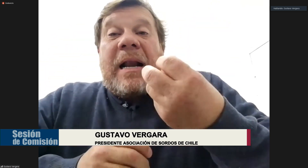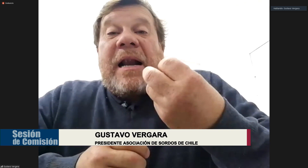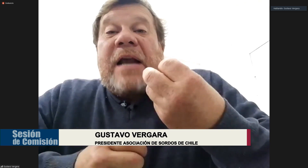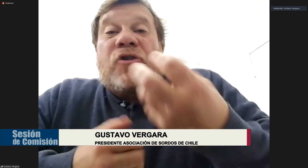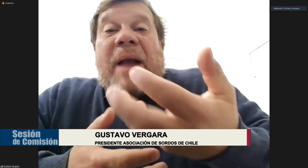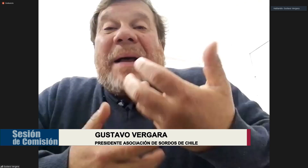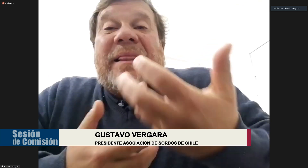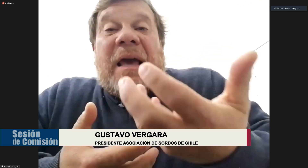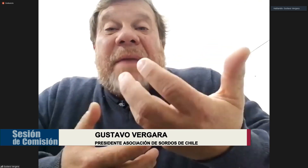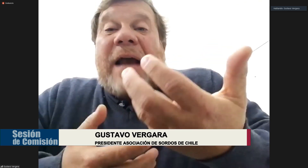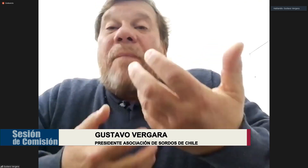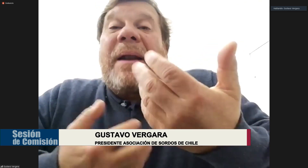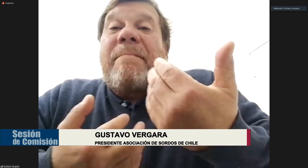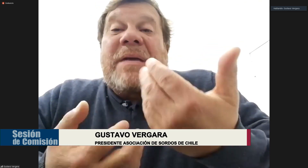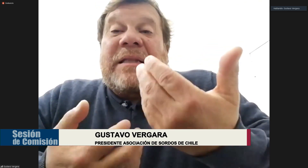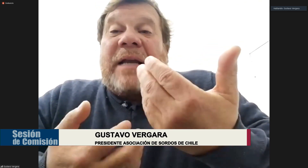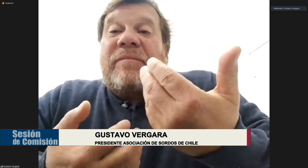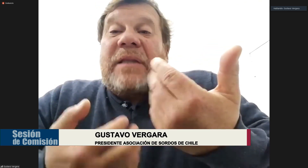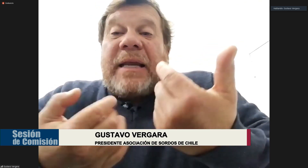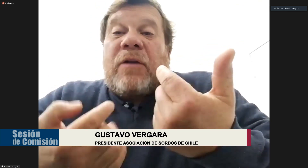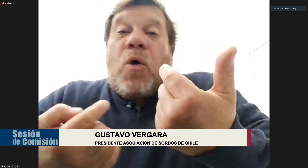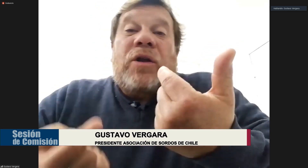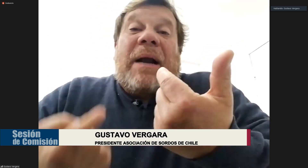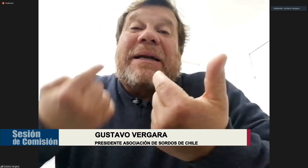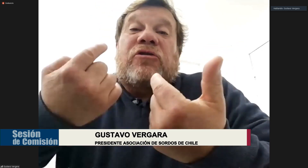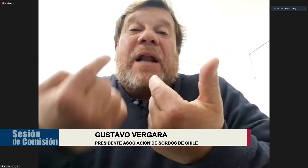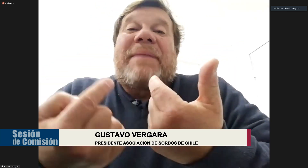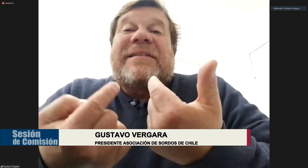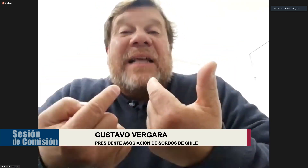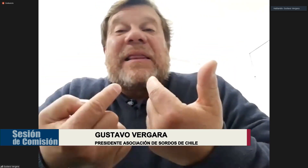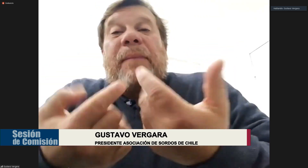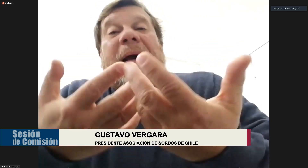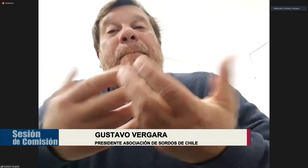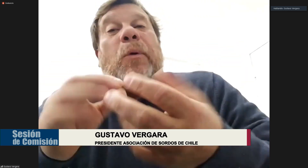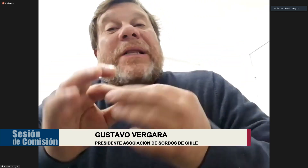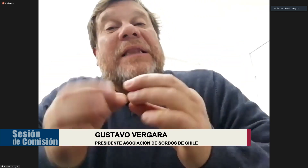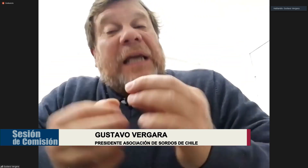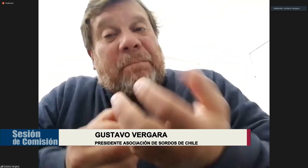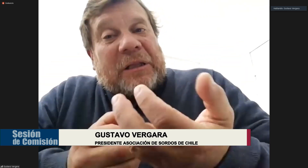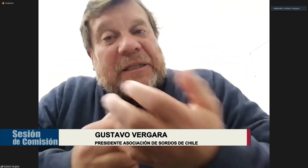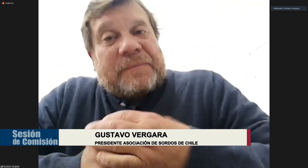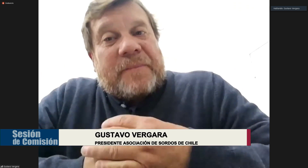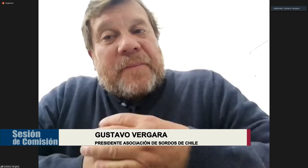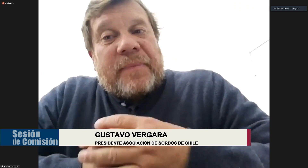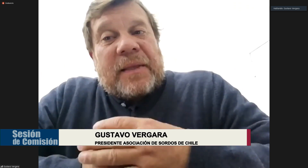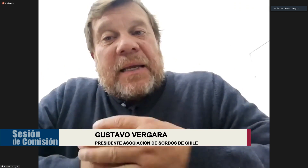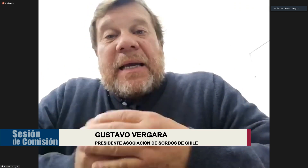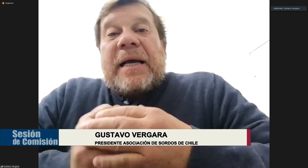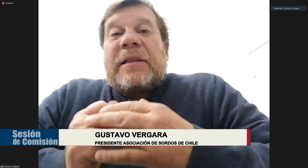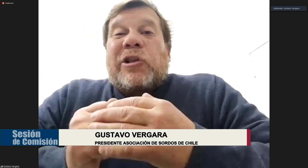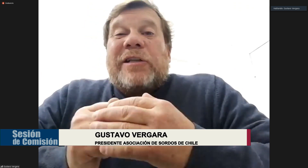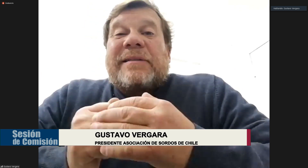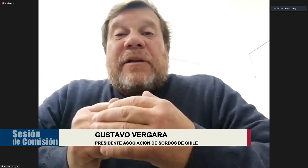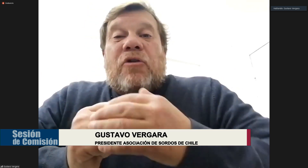hecho de la pandemia no permite tener otra persona presente, por ejemplo, un intérprete. Entonces no hay